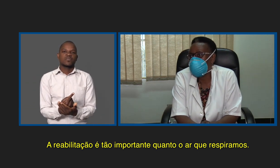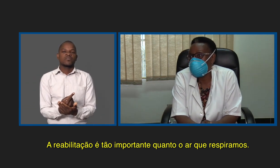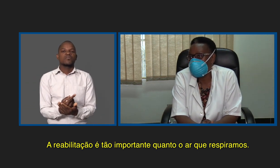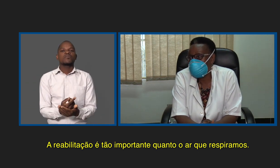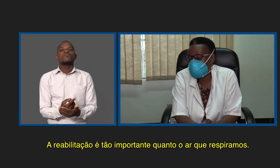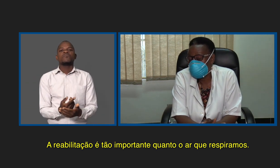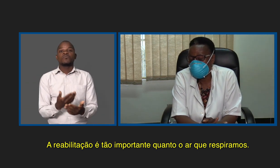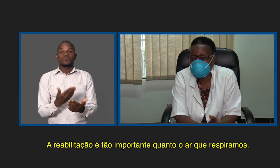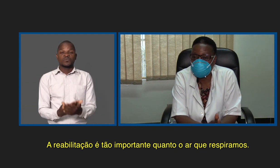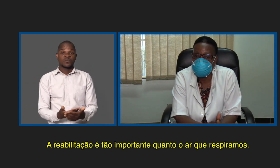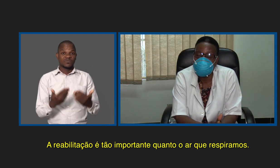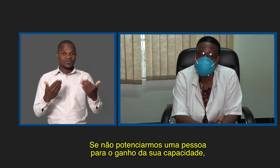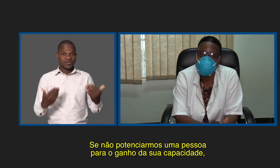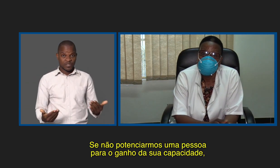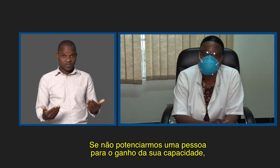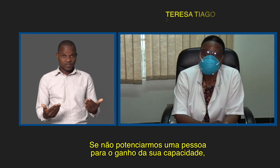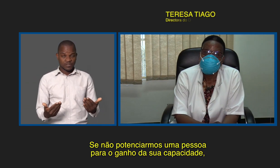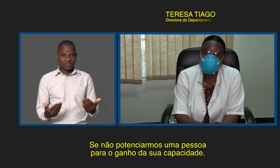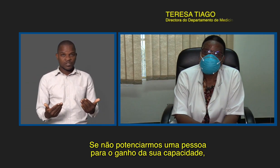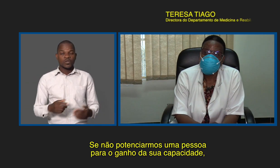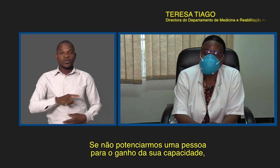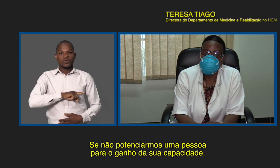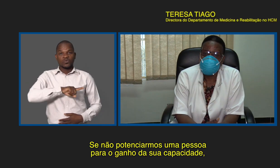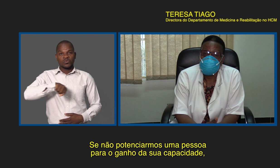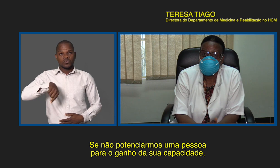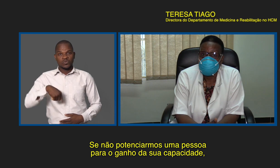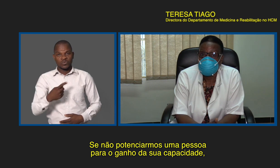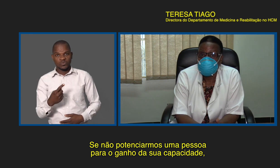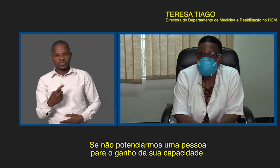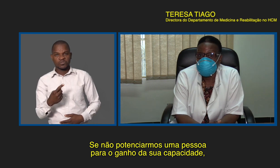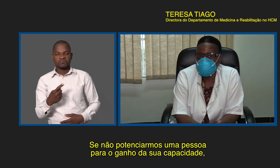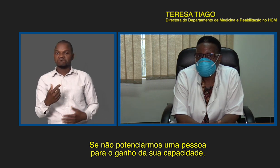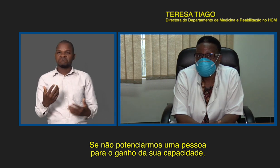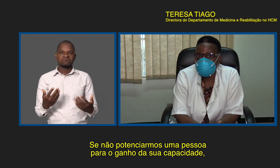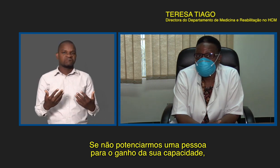que nós respiramos. Se nós